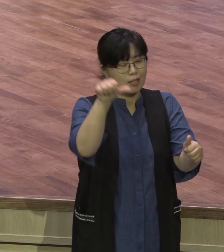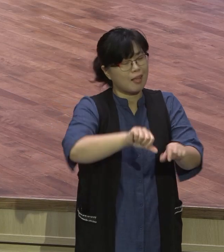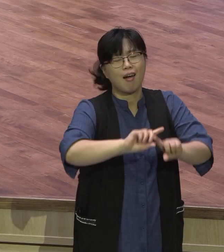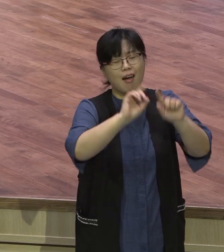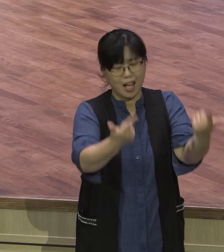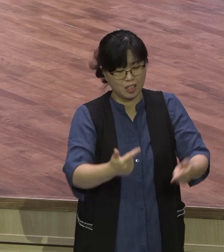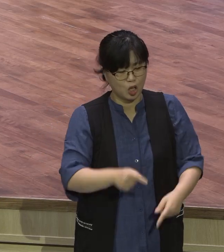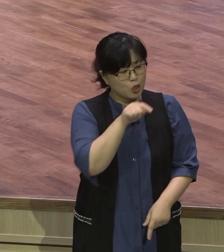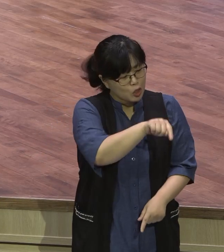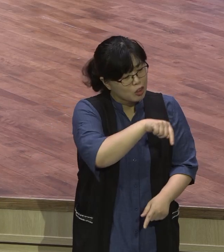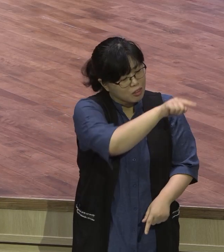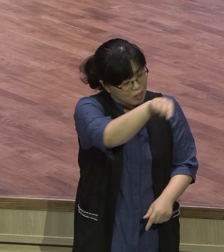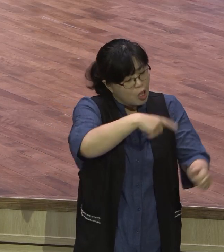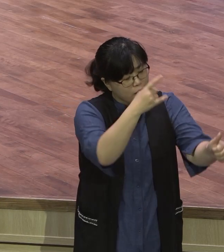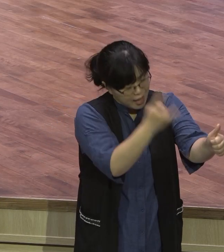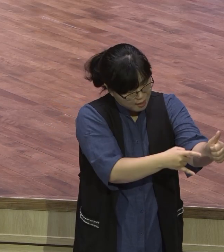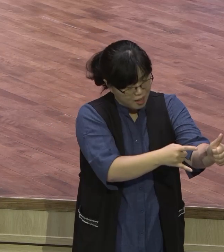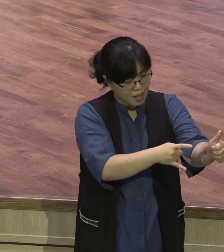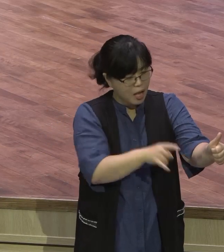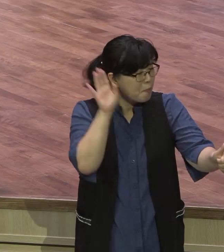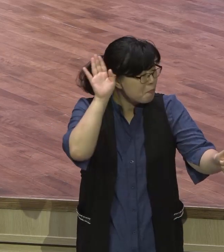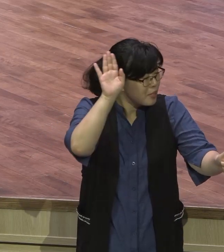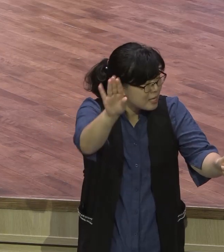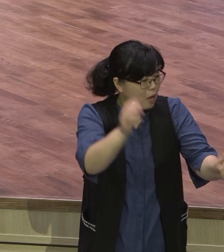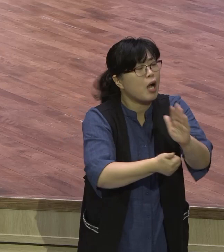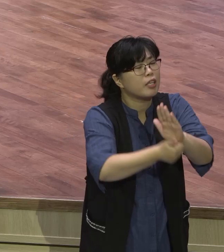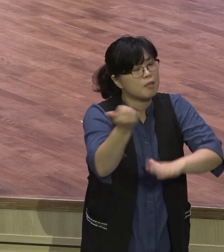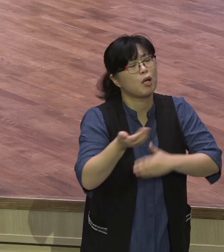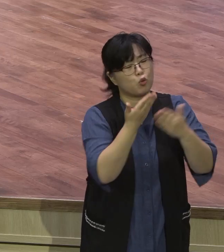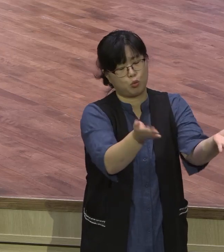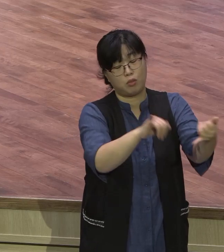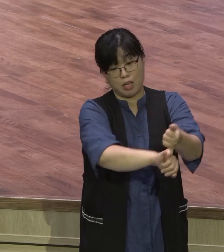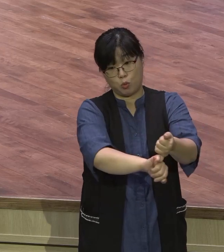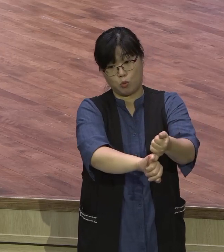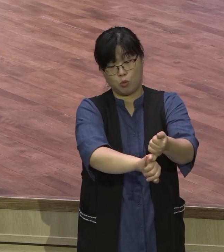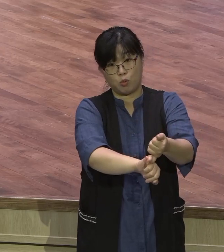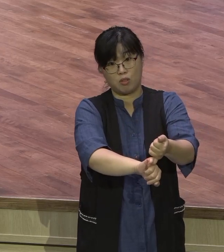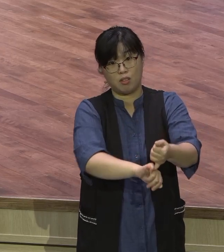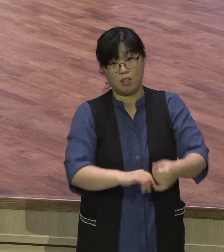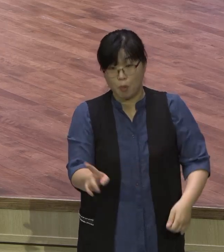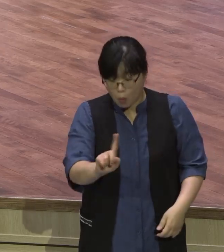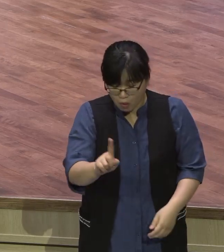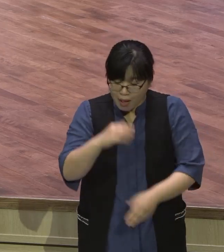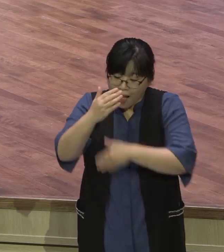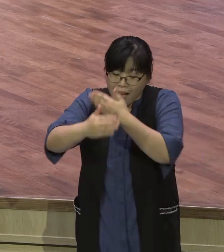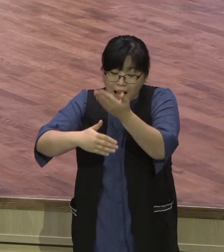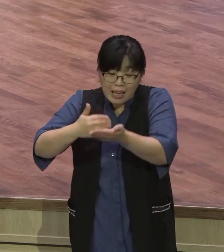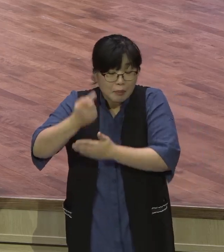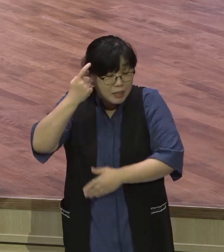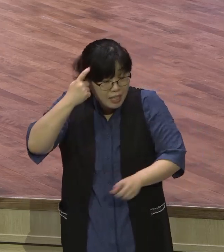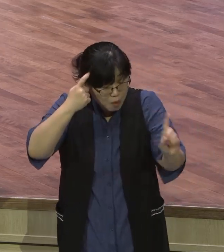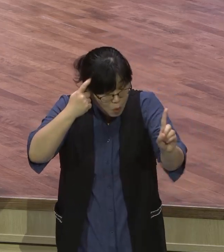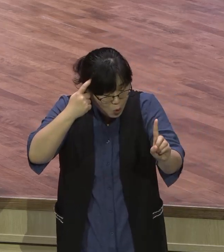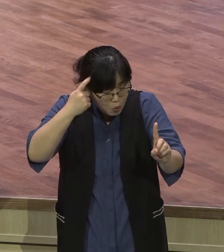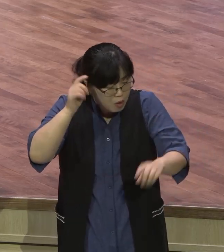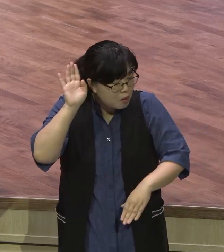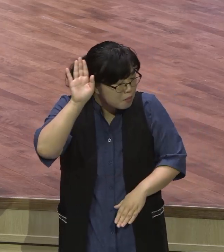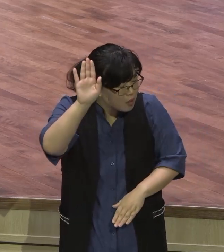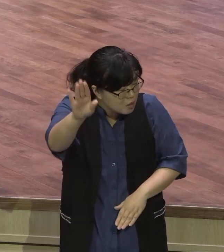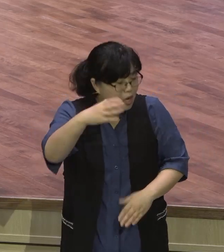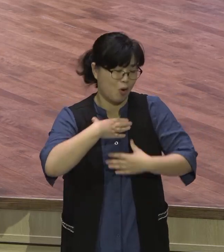미래와 희망을 주는 것이니라 미래와 희망을 주겠다는 겁니다 여러분을 요한봉 23, 19절에 보면